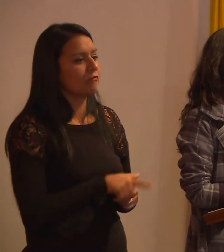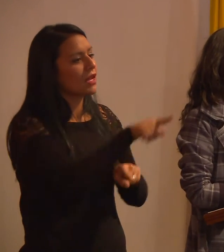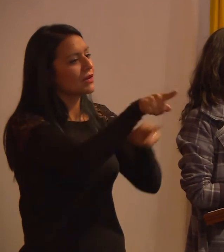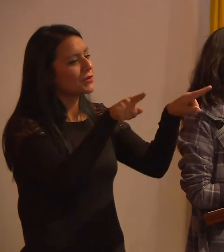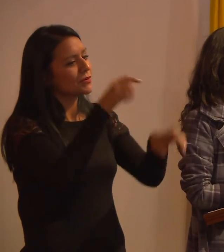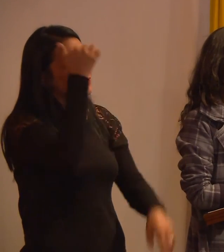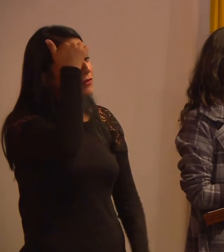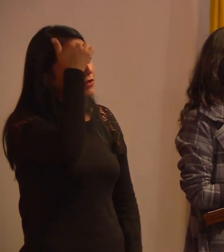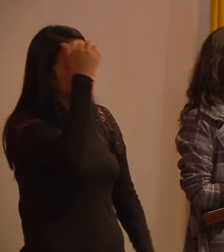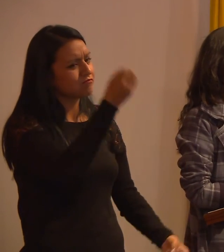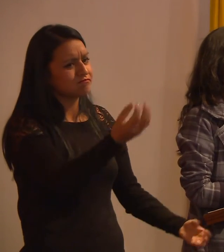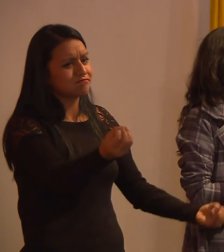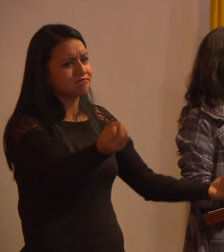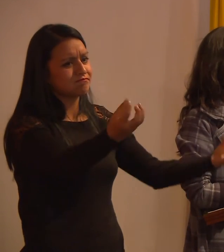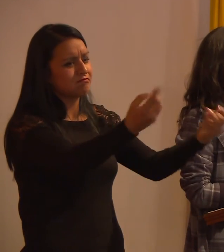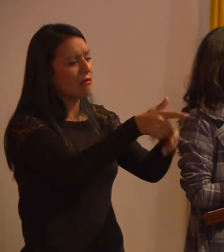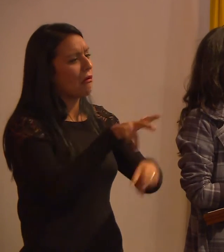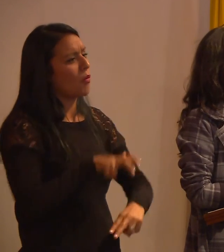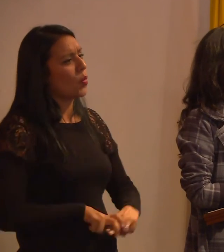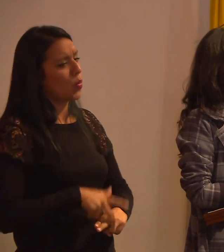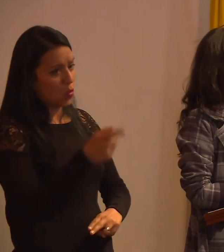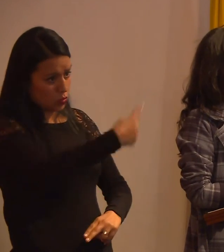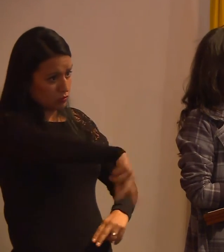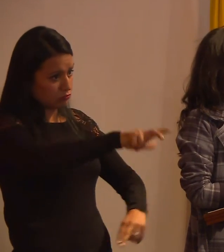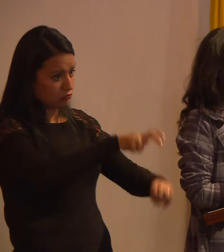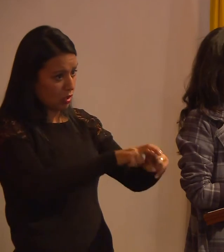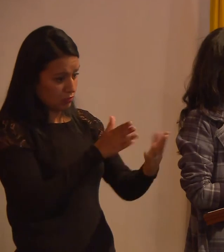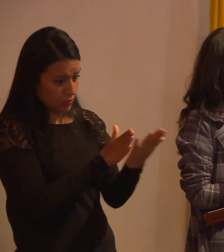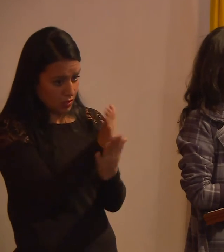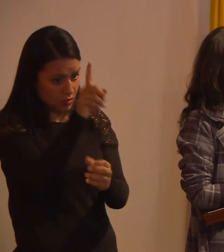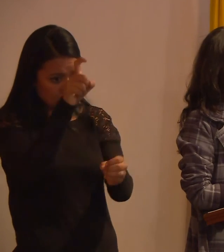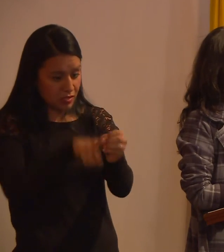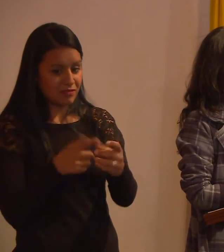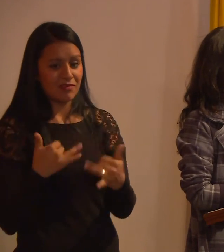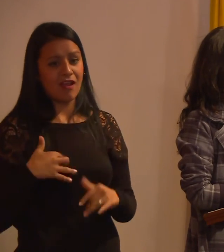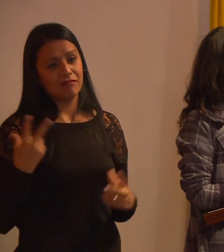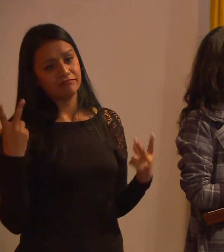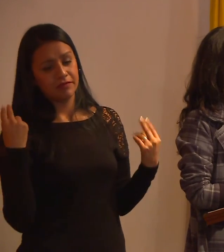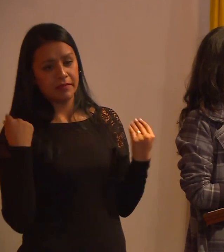los profesores que estamos aquí, hacemos parte de programas que están acreditados